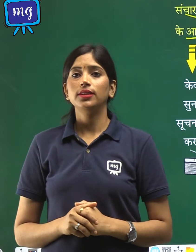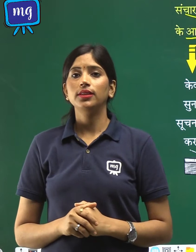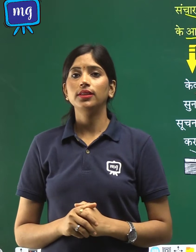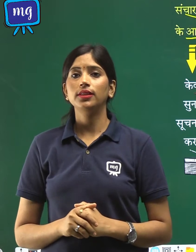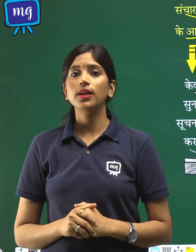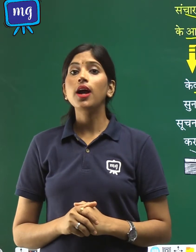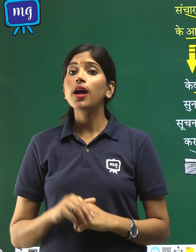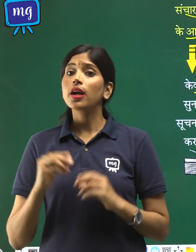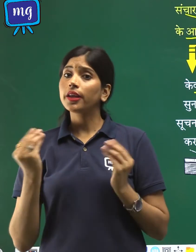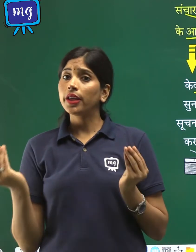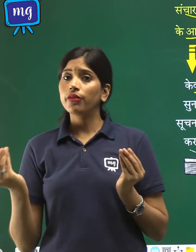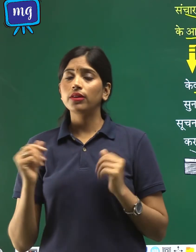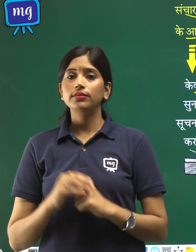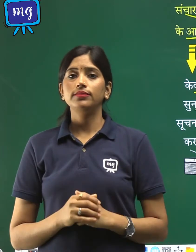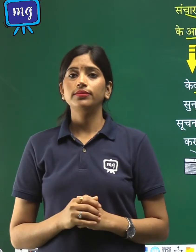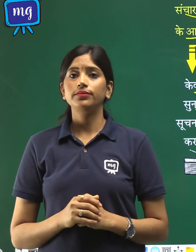केवल